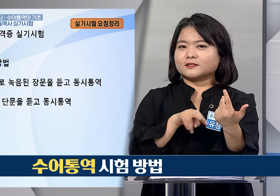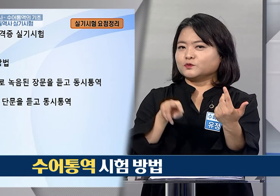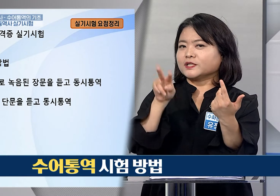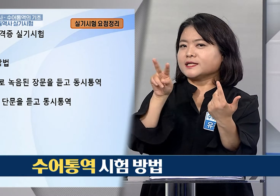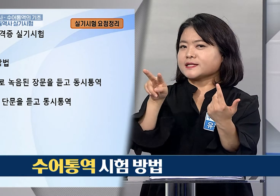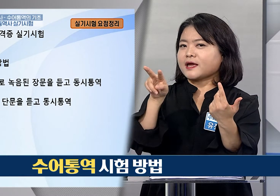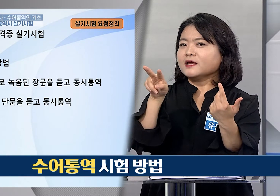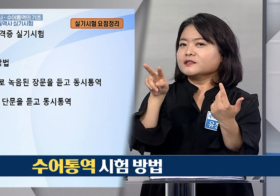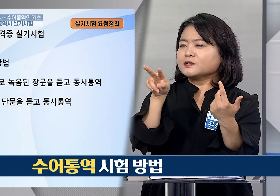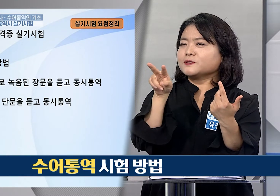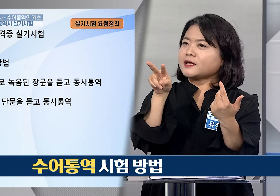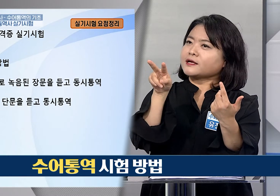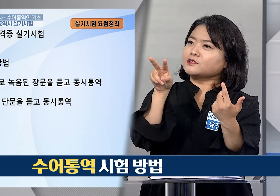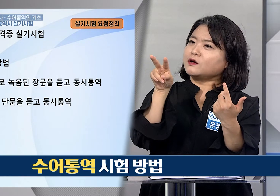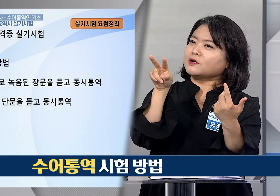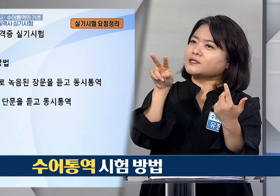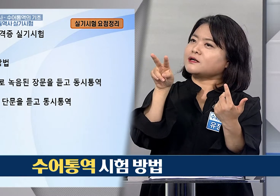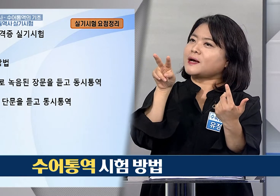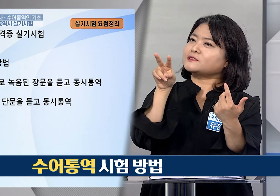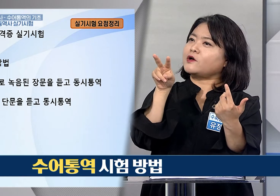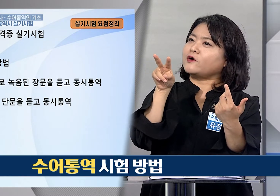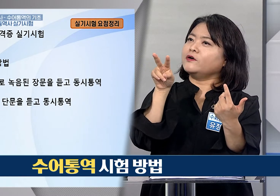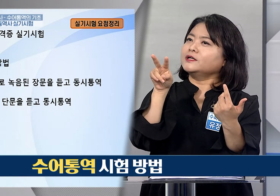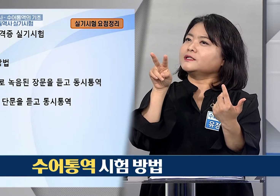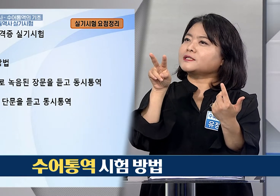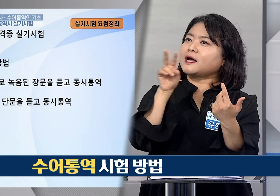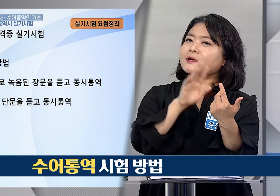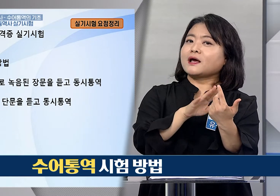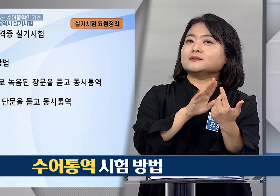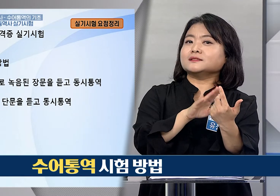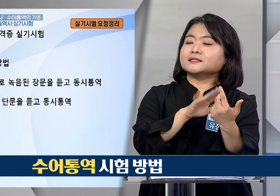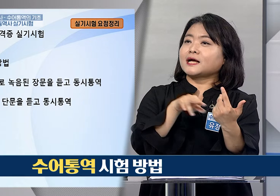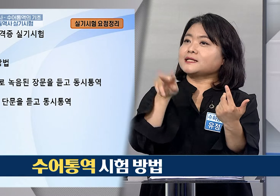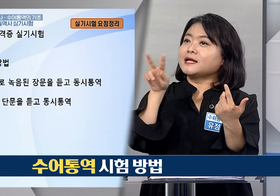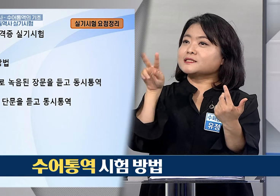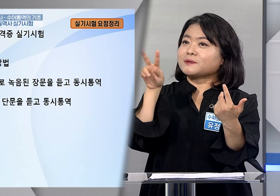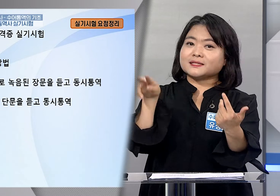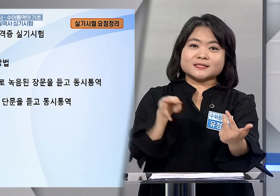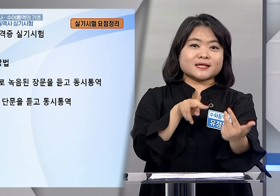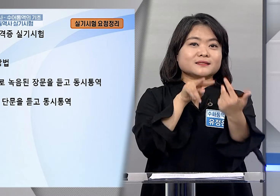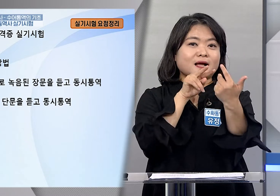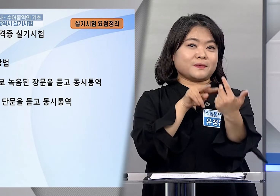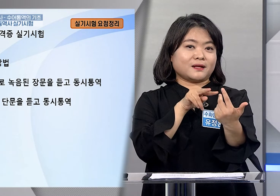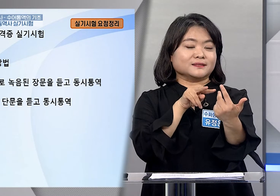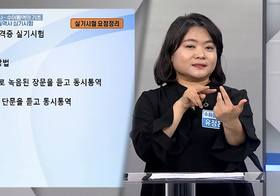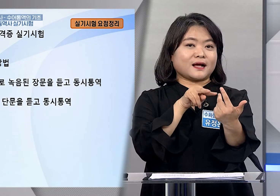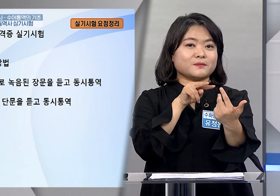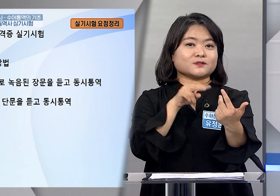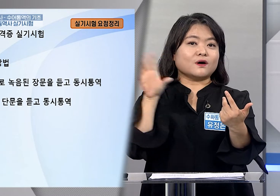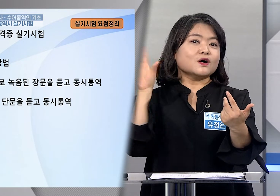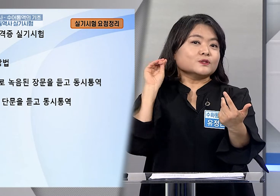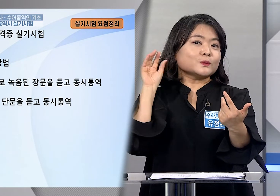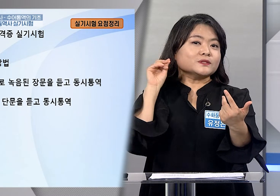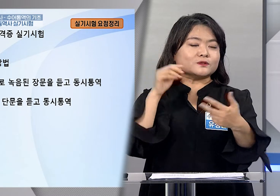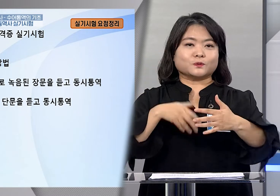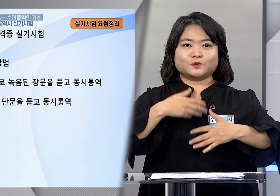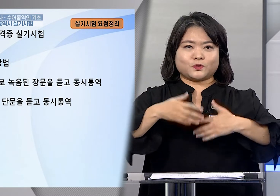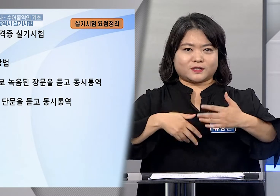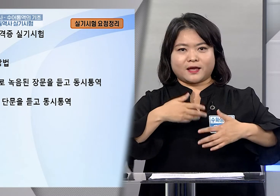우리가 이제 TV를 향해서 영상을 봤어요. 근데 카메라는 의식하지 않았지만 이제는 카메라를 의식하면서 소리를 듣고 수화를 해야